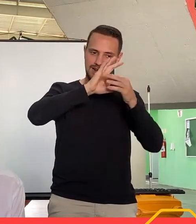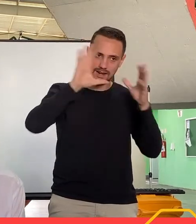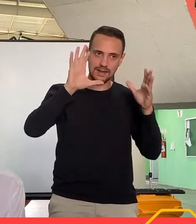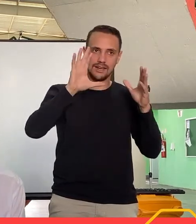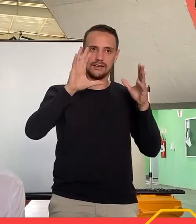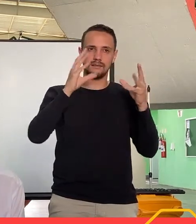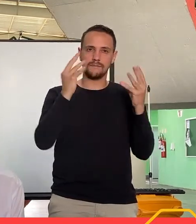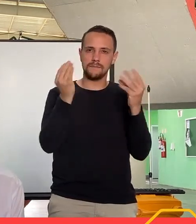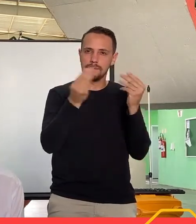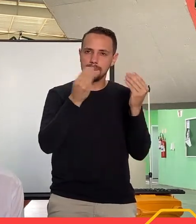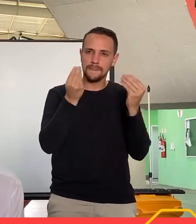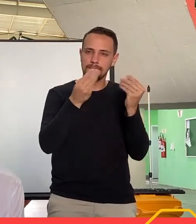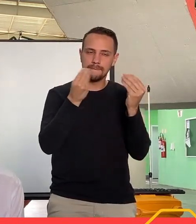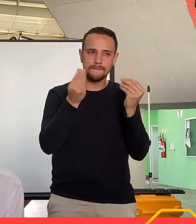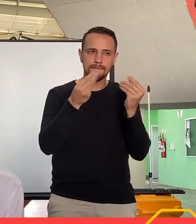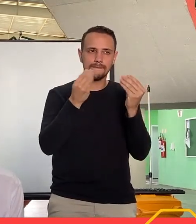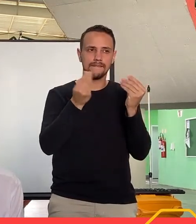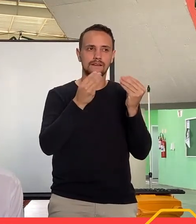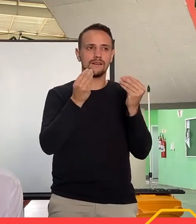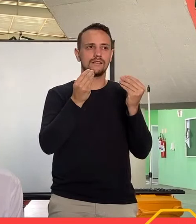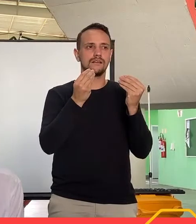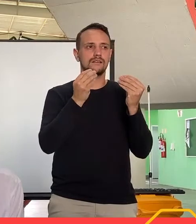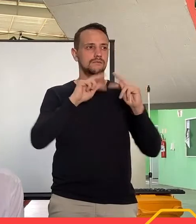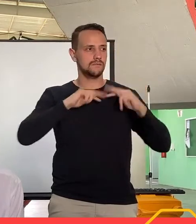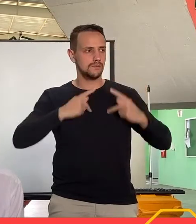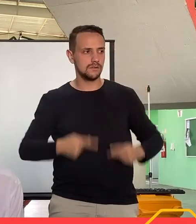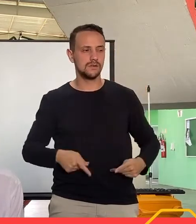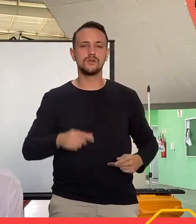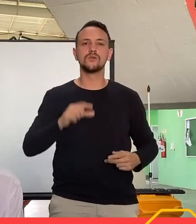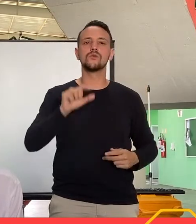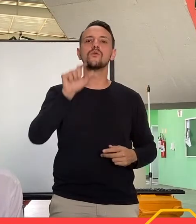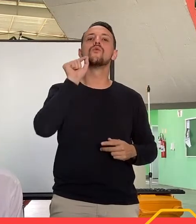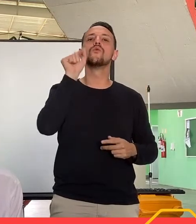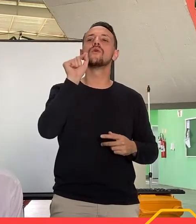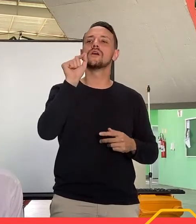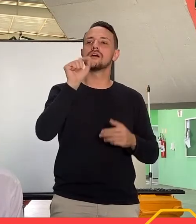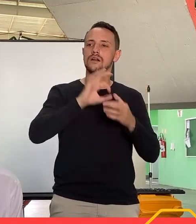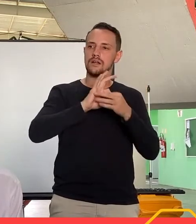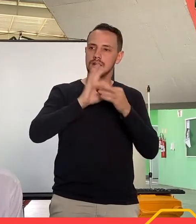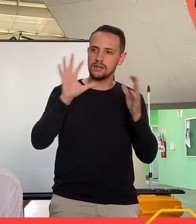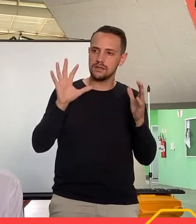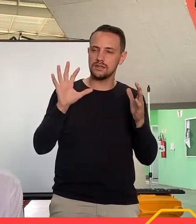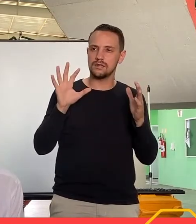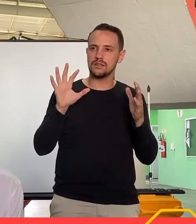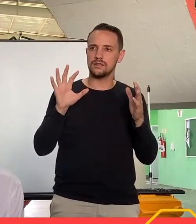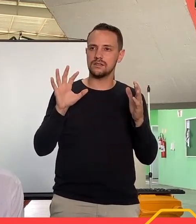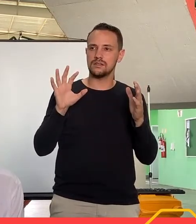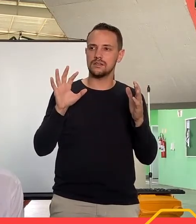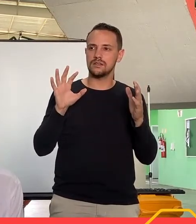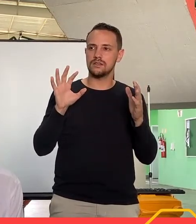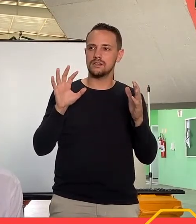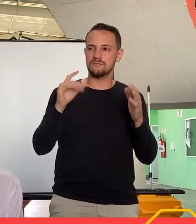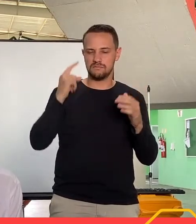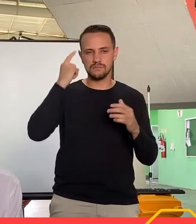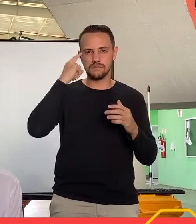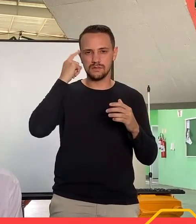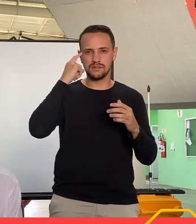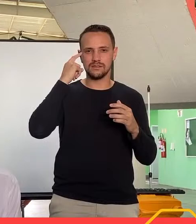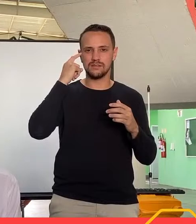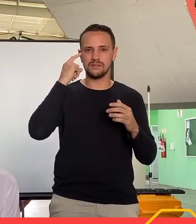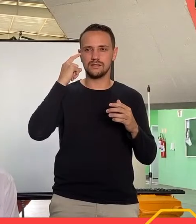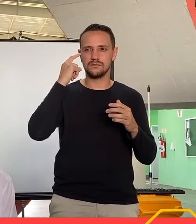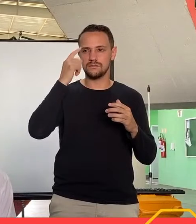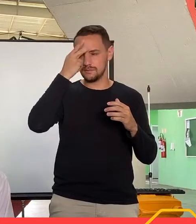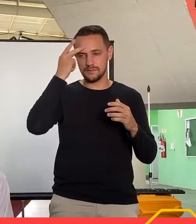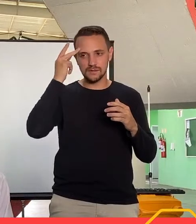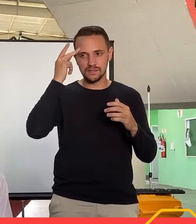a essência da humanidade, o que é a liberdade, o que é. Será que ainda tem gente